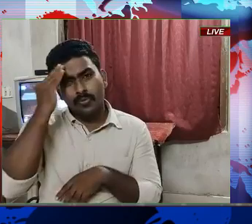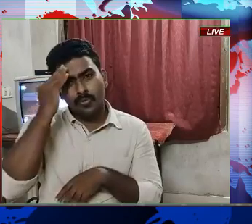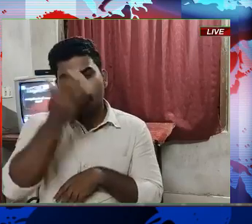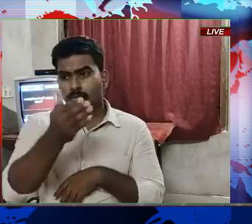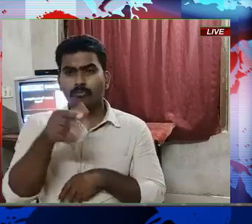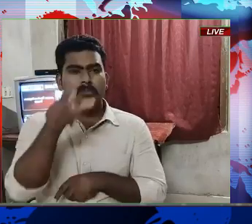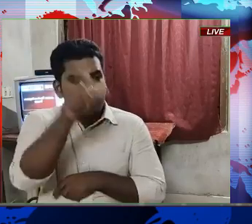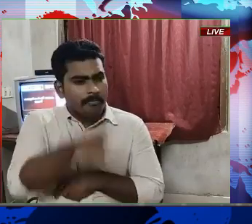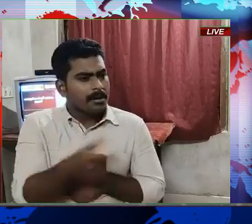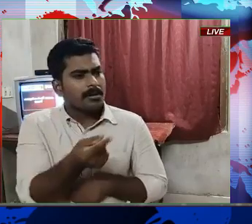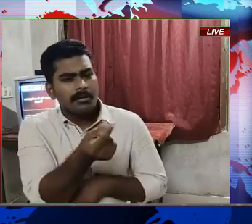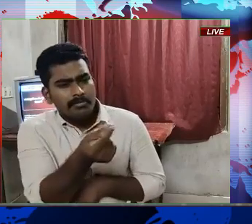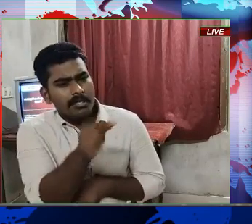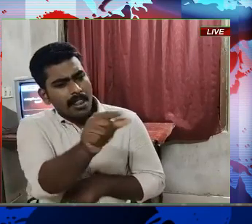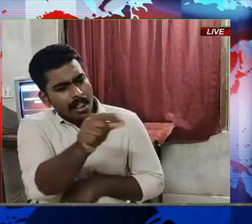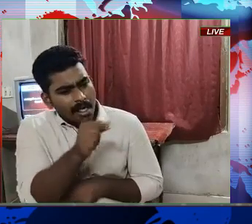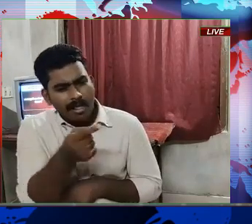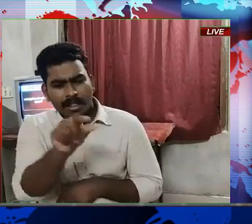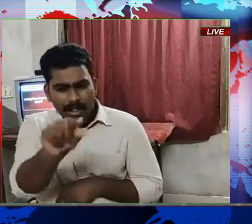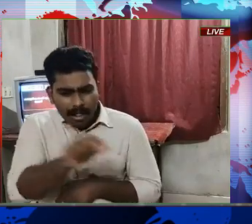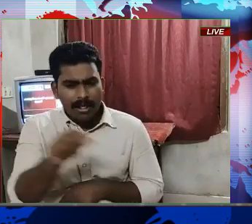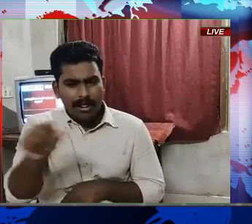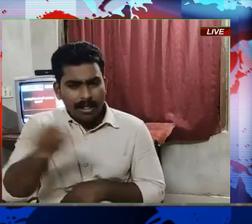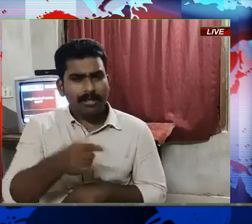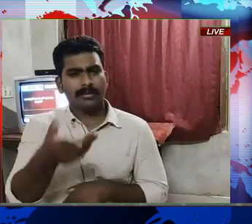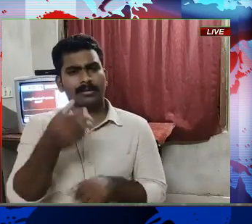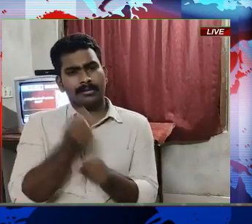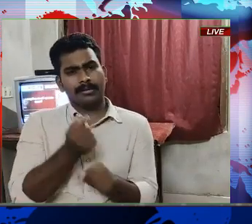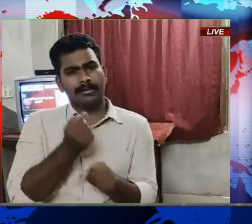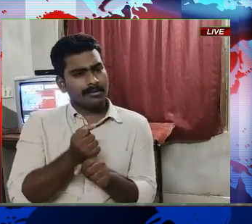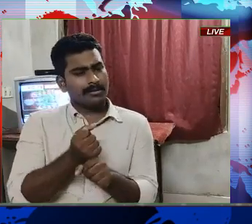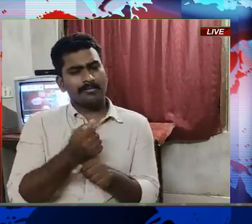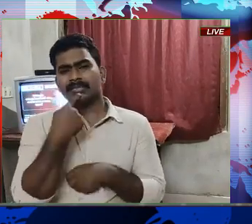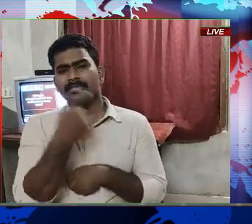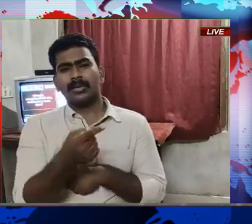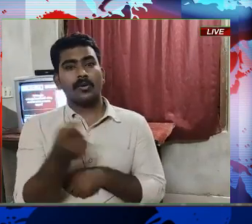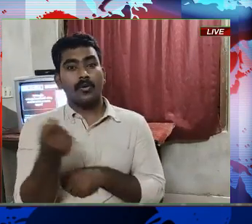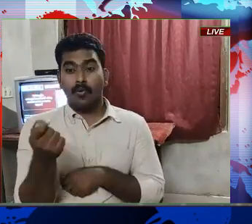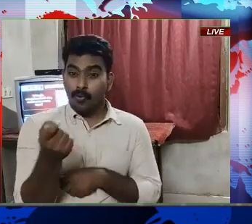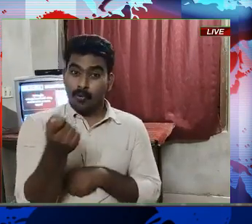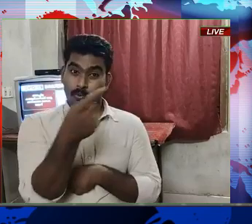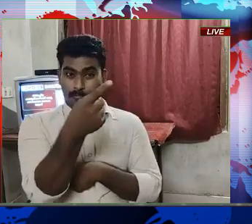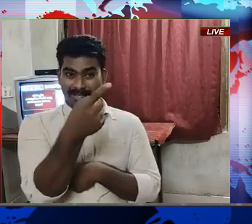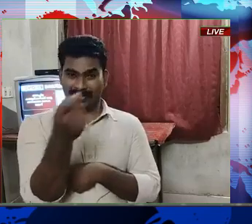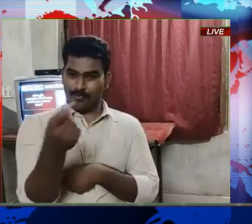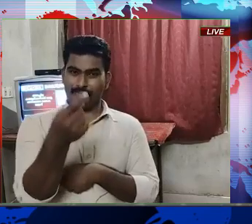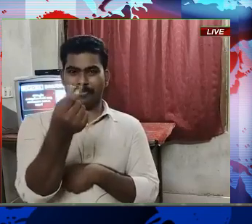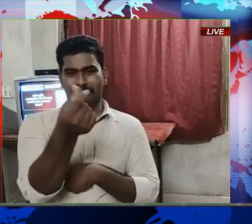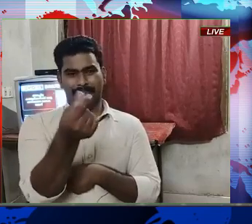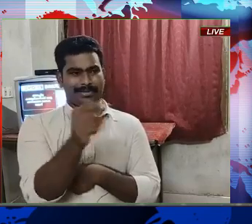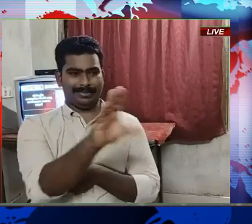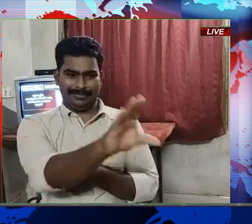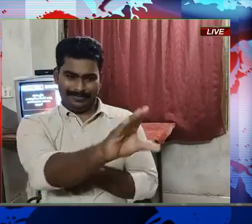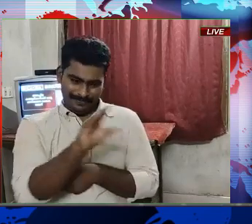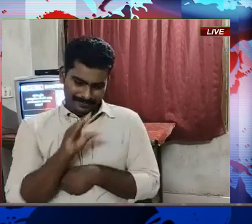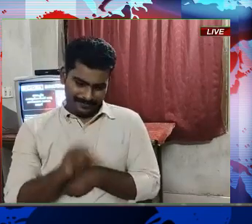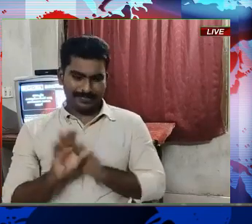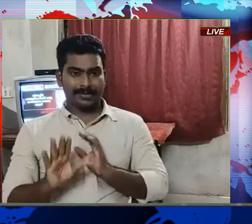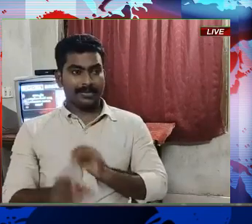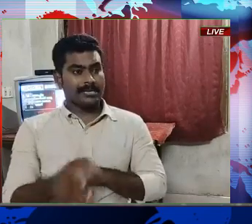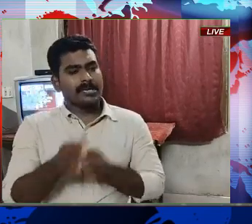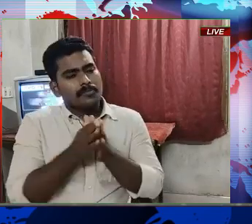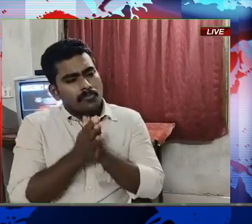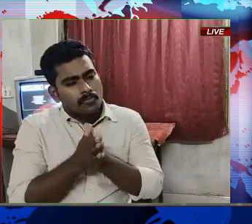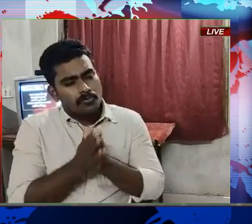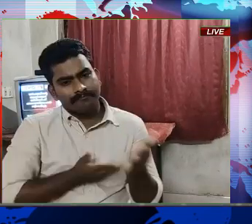ഫണ്ട് അനർഹരുടെ കയ്യിൽ എത്തിപ്പെട്ടു. ഇപ്പോഴും പല അർഹരായവർക്ക് കിട്ടിയിട്ടില്ല. അപ്പോൾ അതുകൊണ്ട് ഈ കോവിഡിൻ്റെ സഹായങ്ങൾ കൃത്യമായി എത്തുന്നതിന്